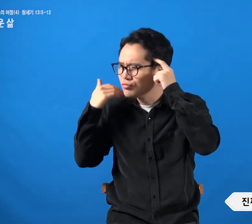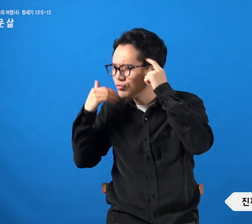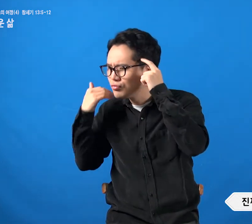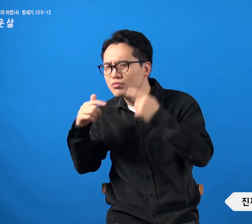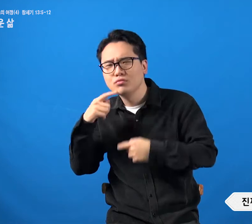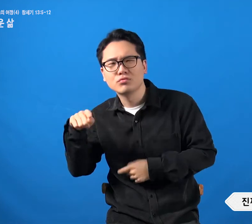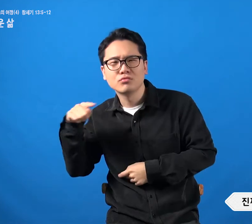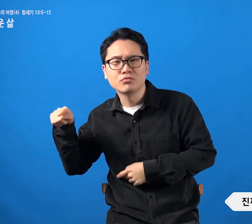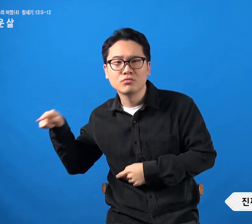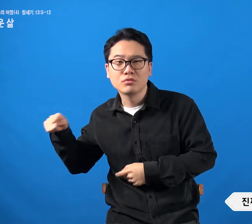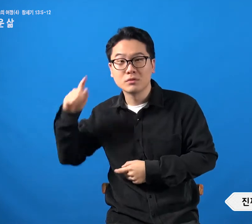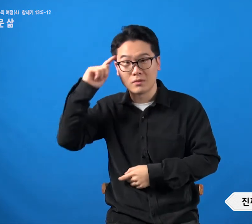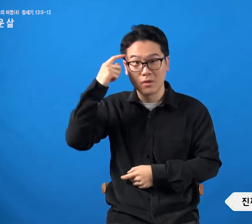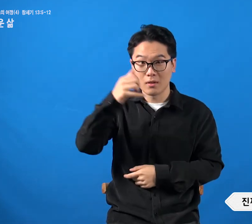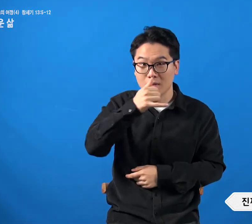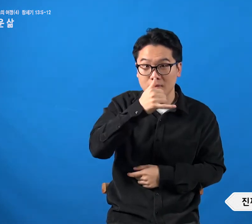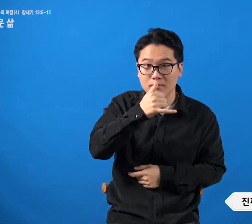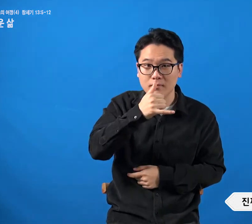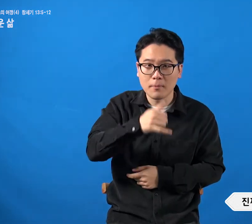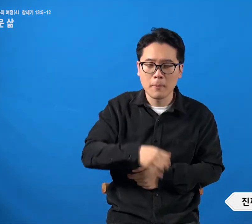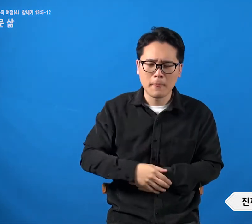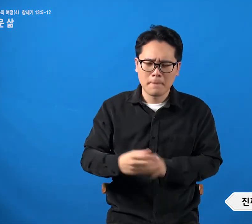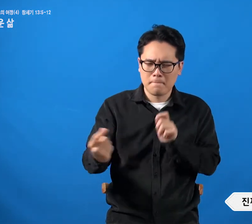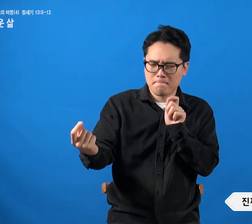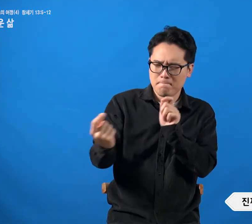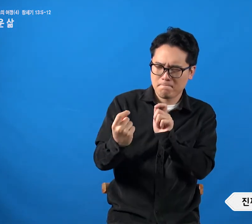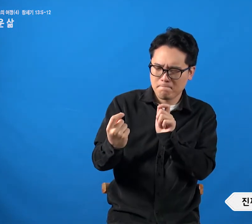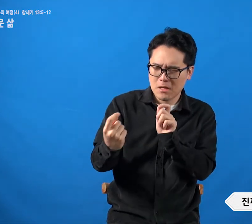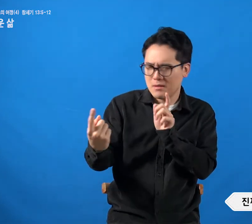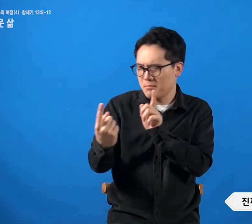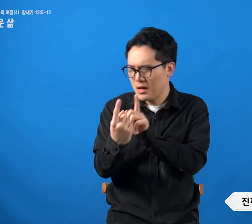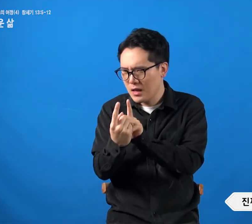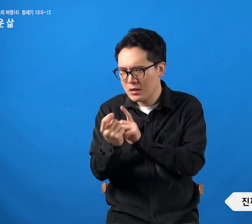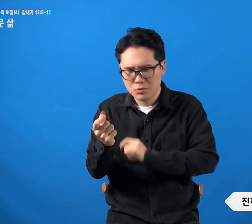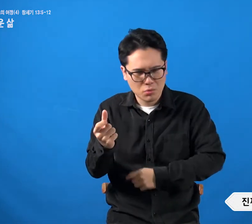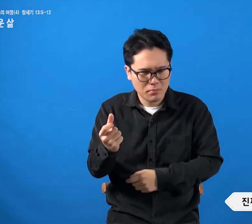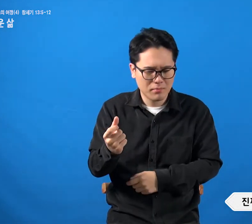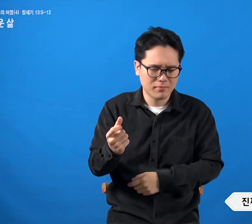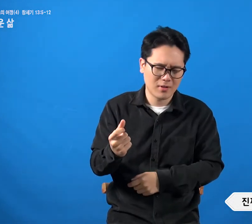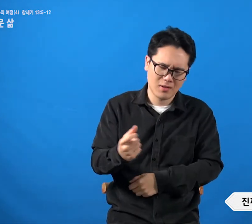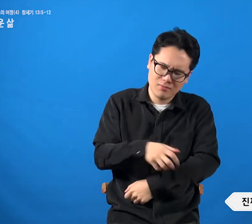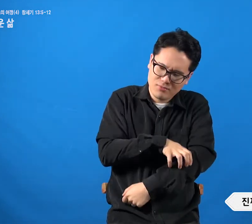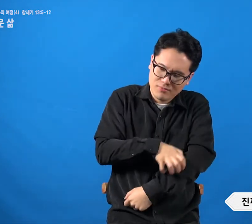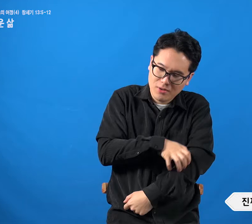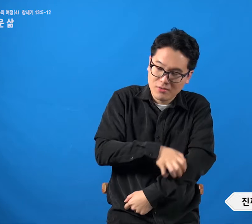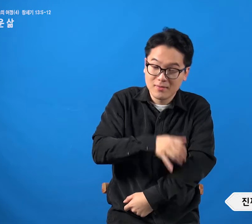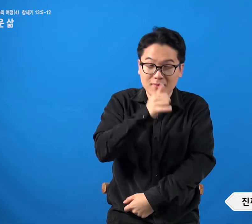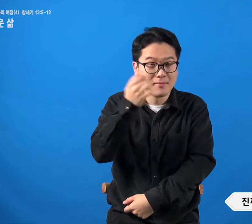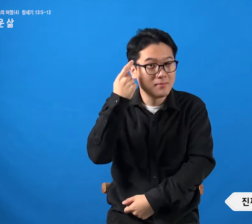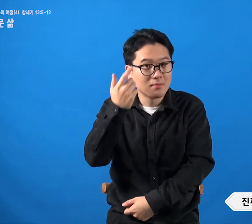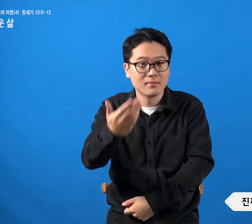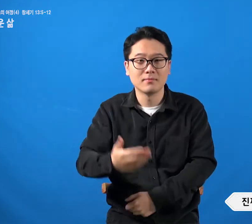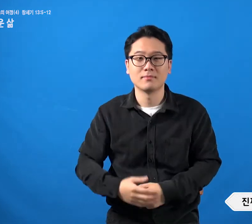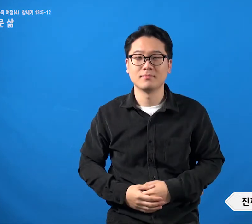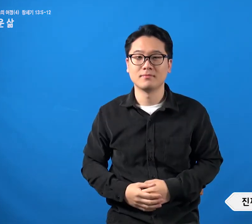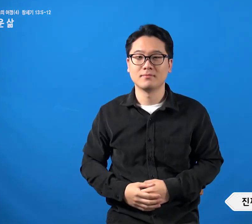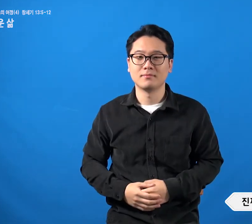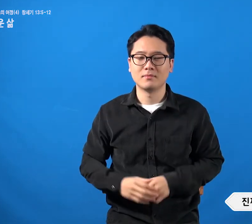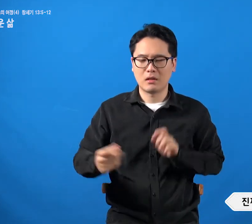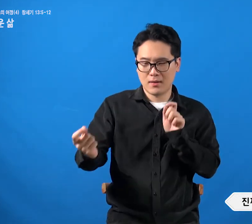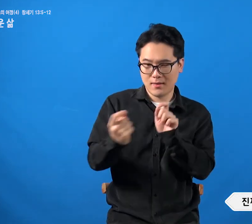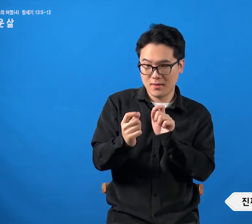마음을 불편하게 하고 가까이 하기가 꺼려게 되는 그런 분들이 있습니까? 가까이